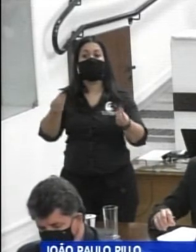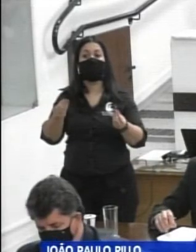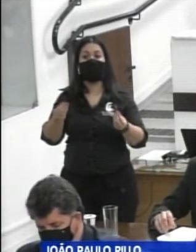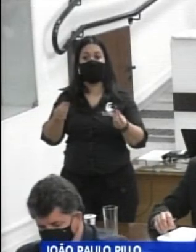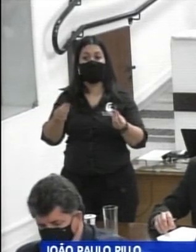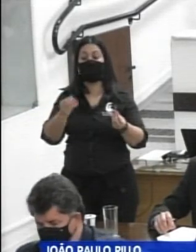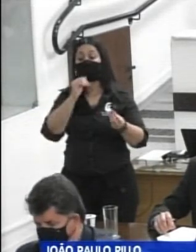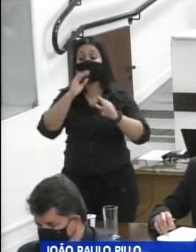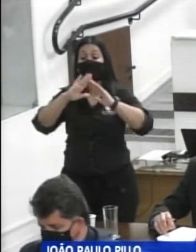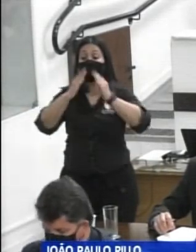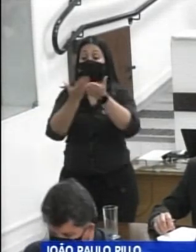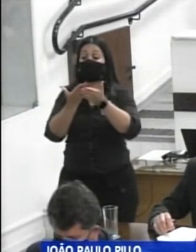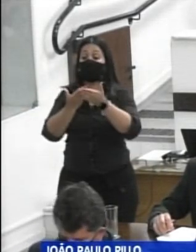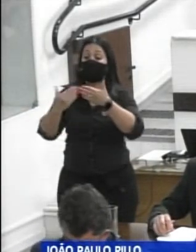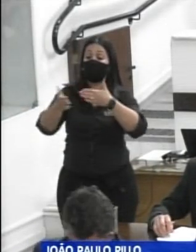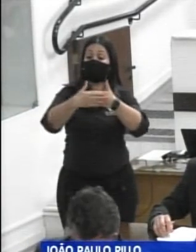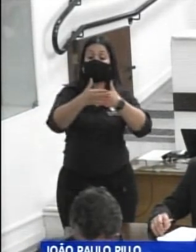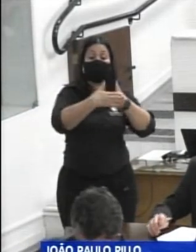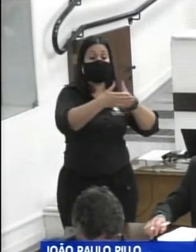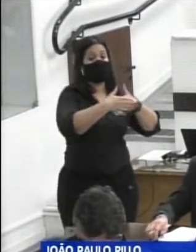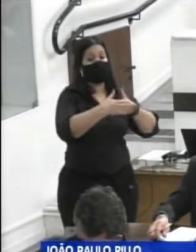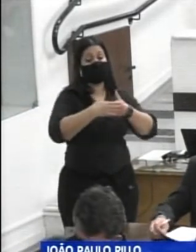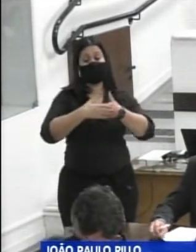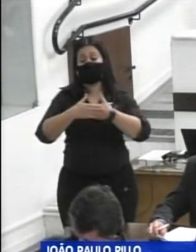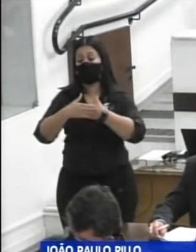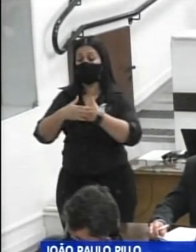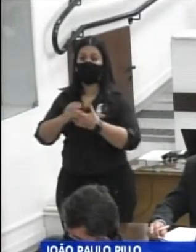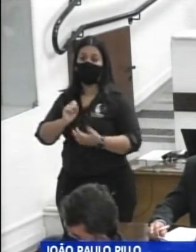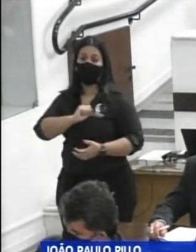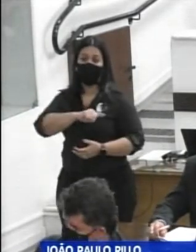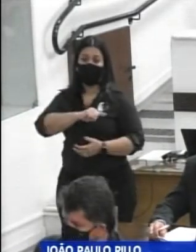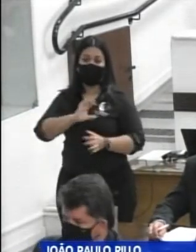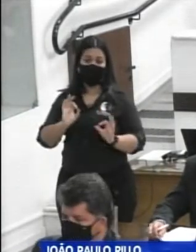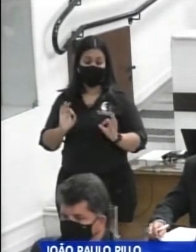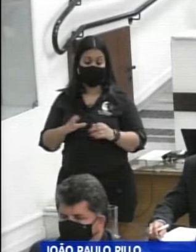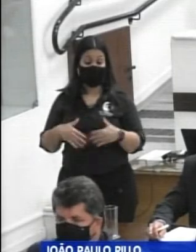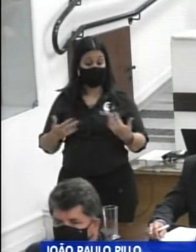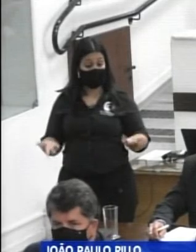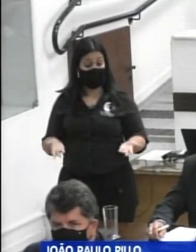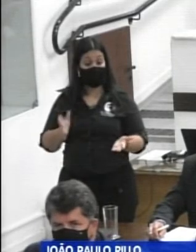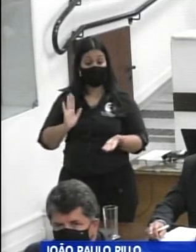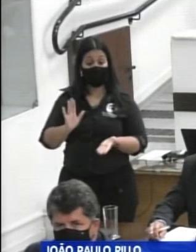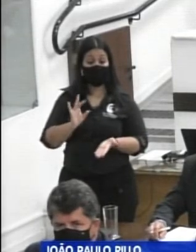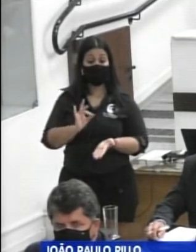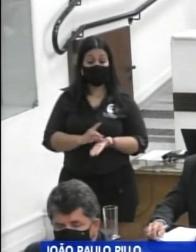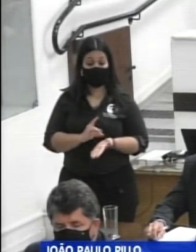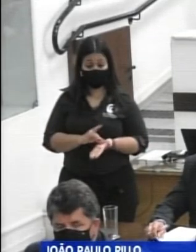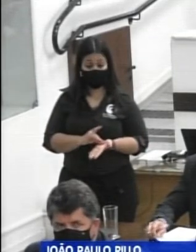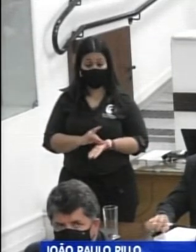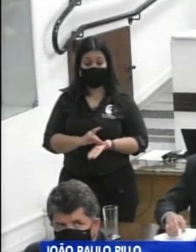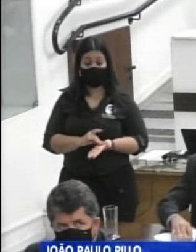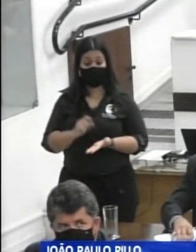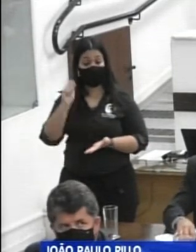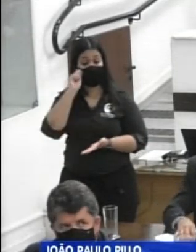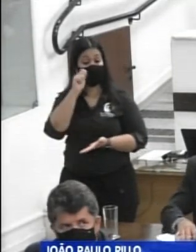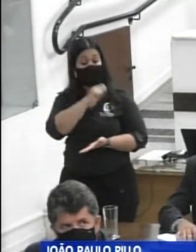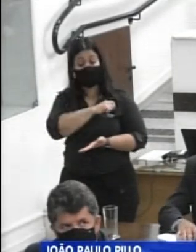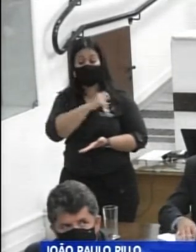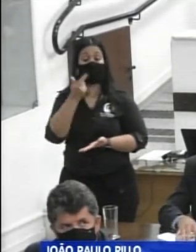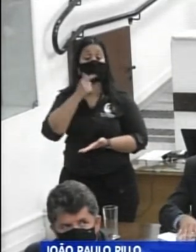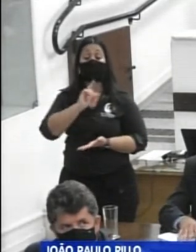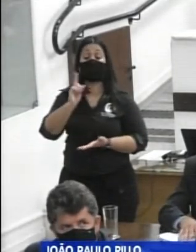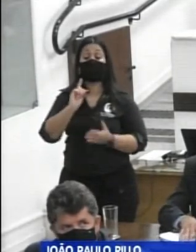as escolas, num ato de maldade. E, na verdade, Rio Preto não conseguiu retomar as